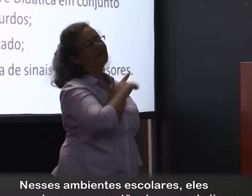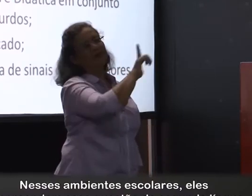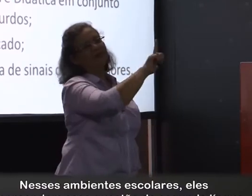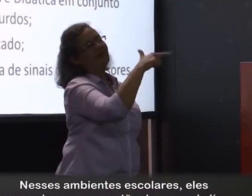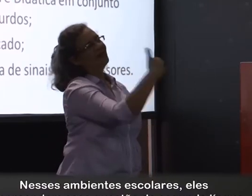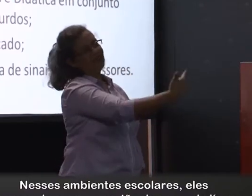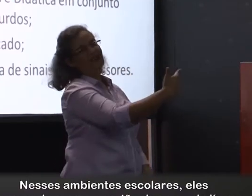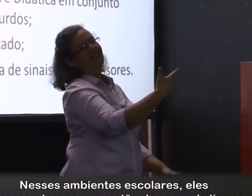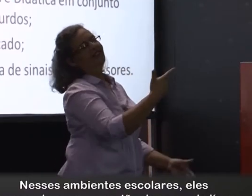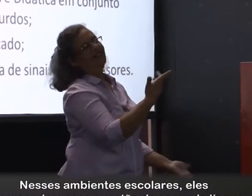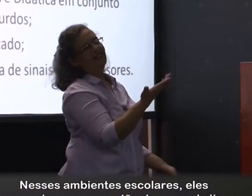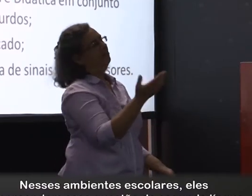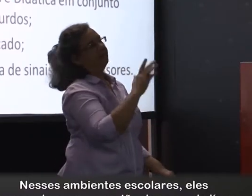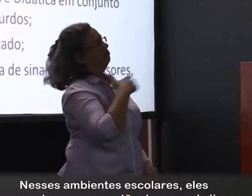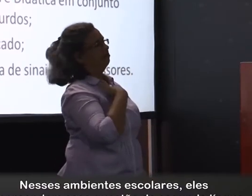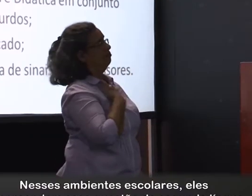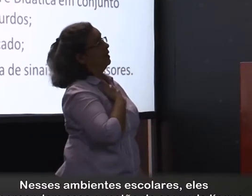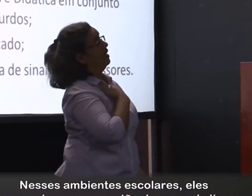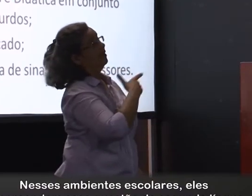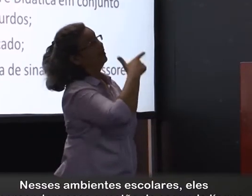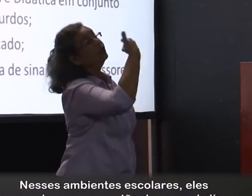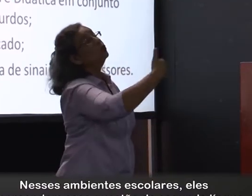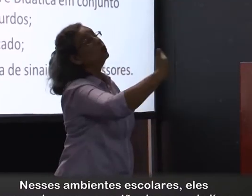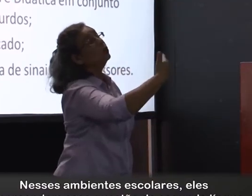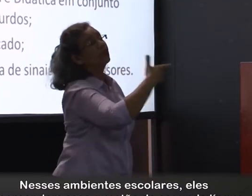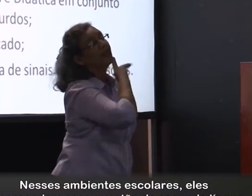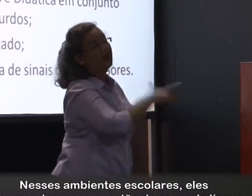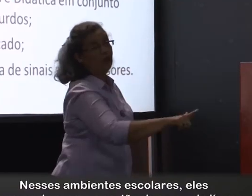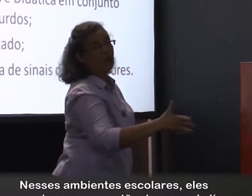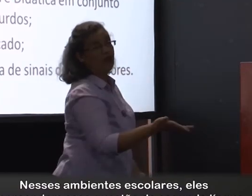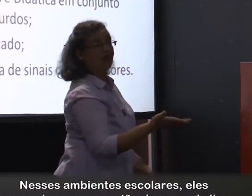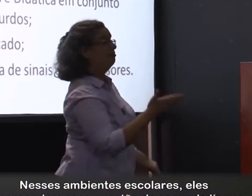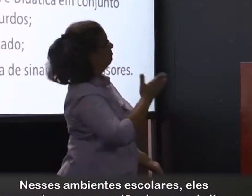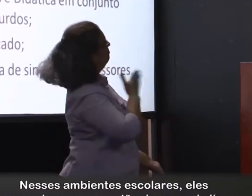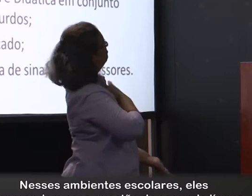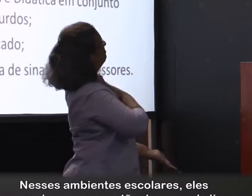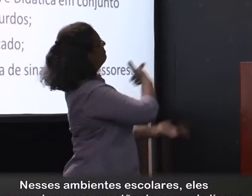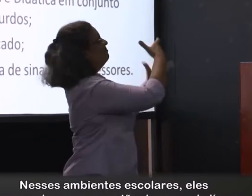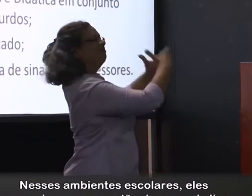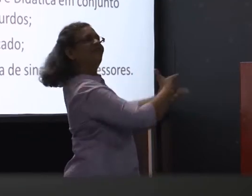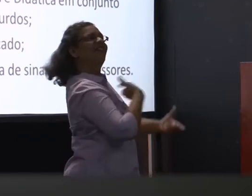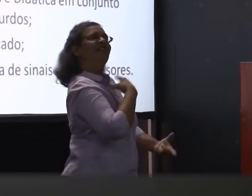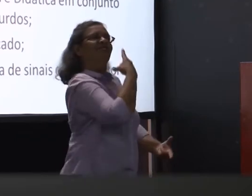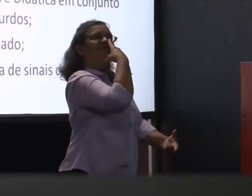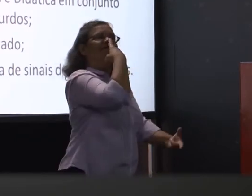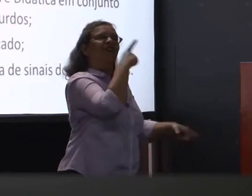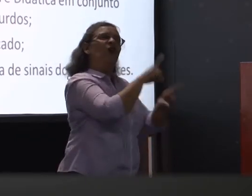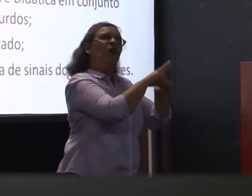Nesses ambientes escolares, eles compreendem essa questão de segunda língua.